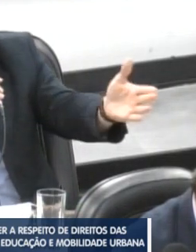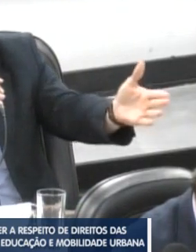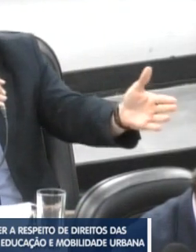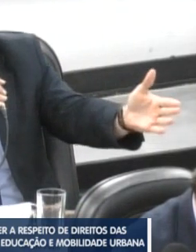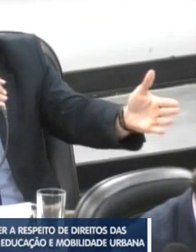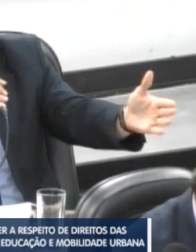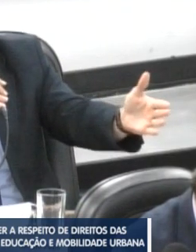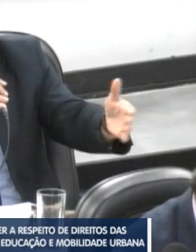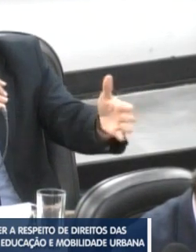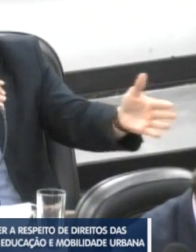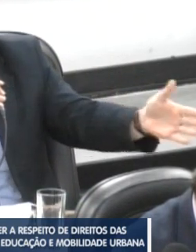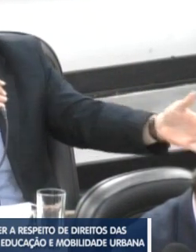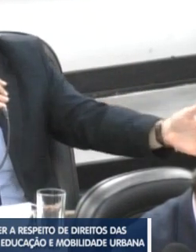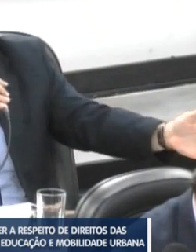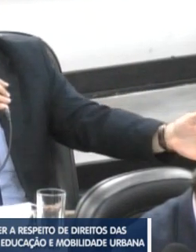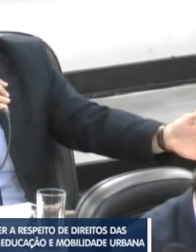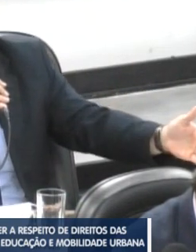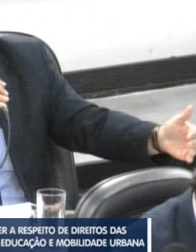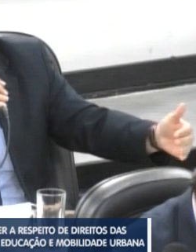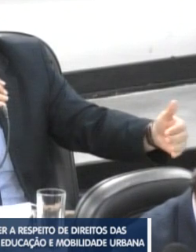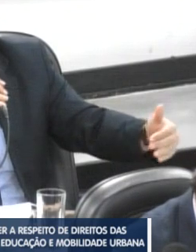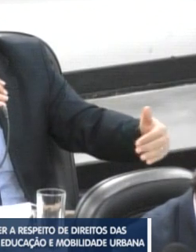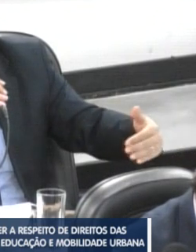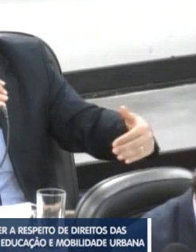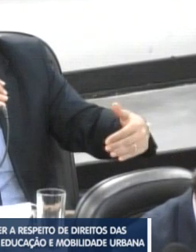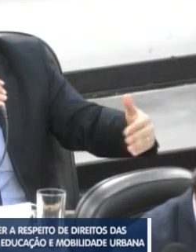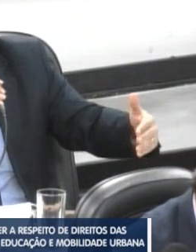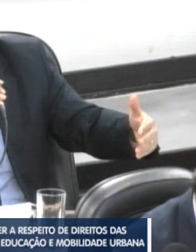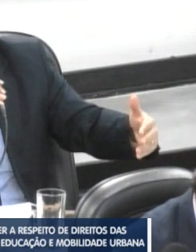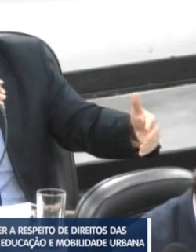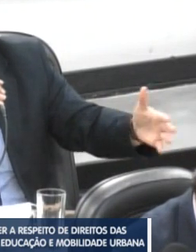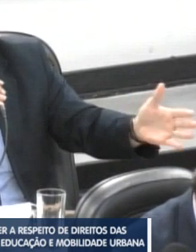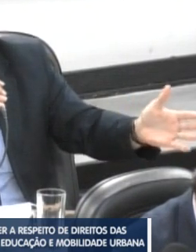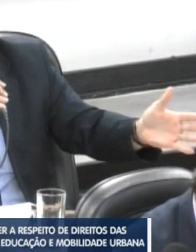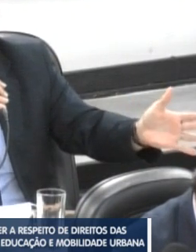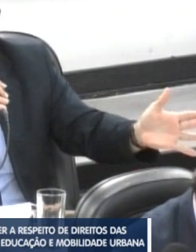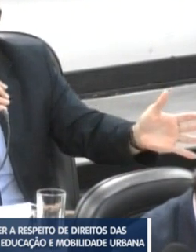mais 50 dias esse prazo que venceu 10 de outubro,